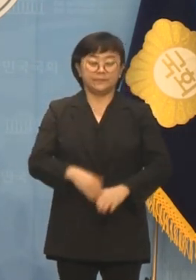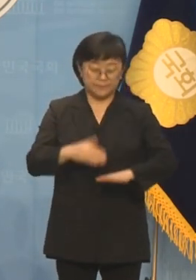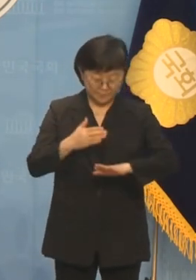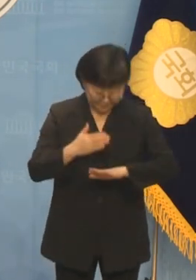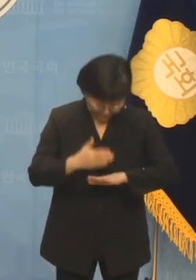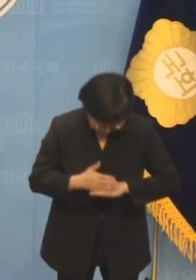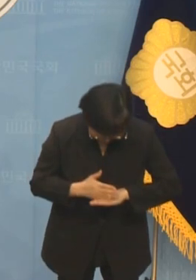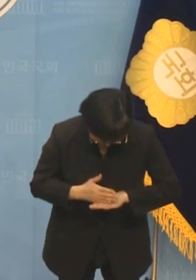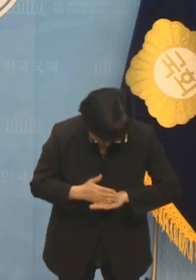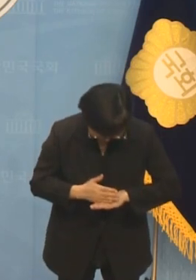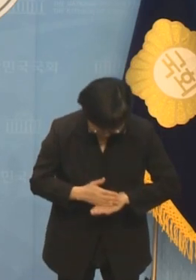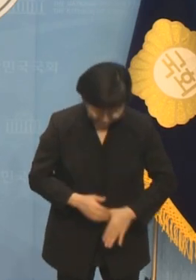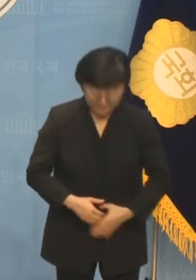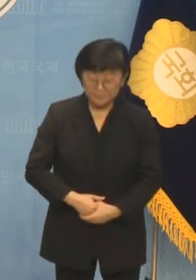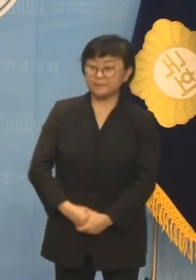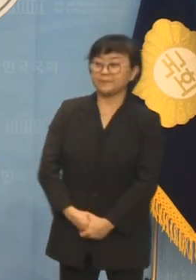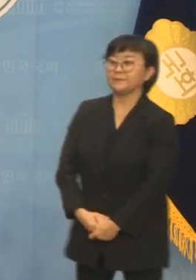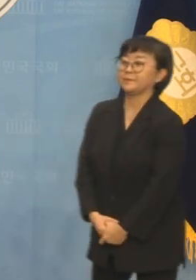감사합니다.